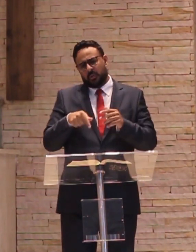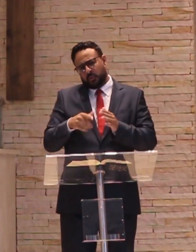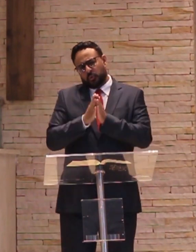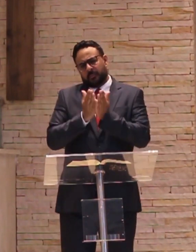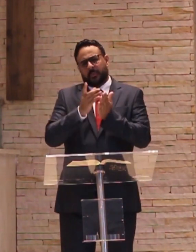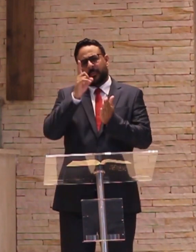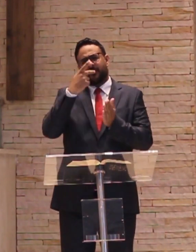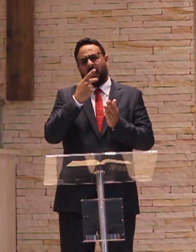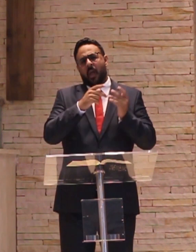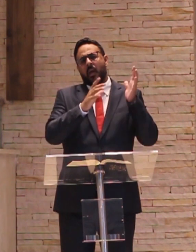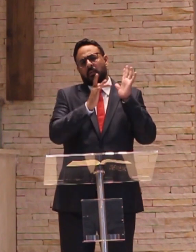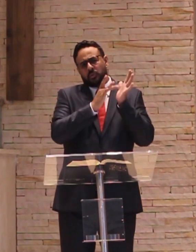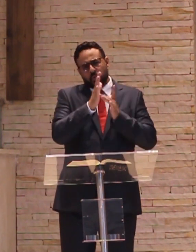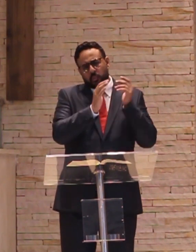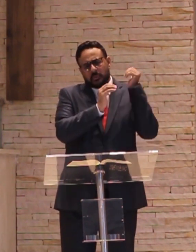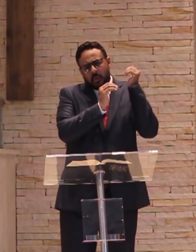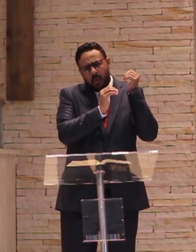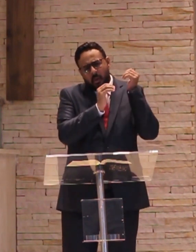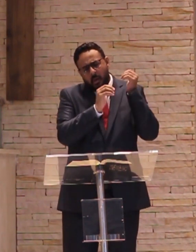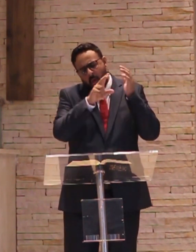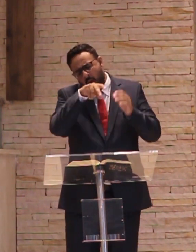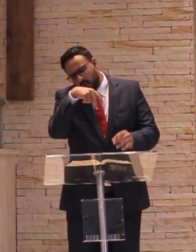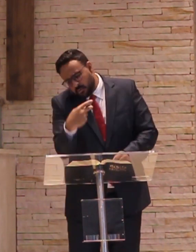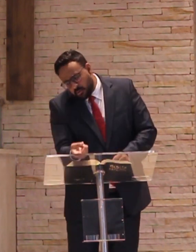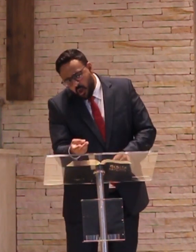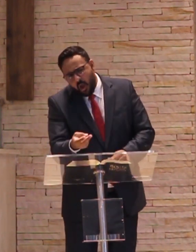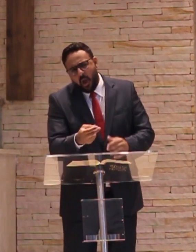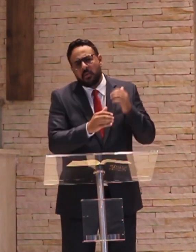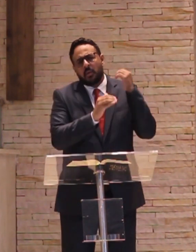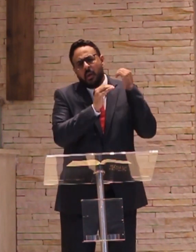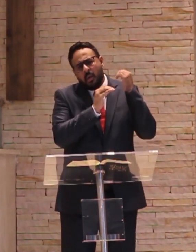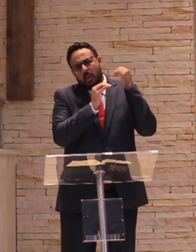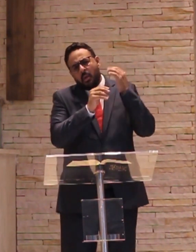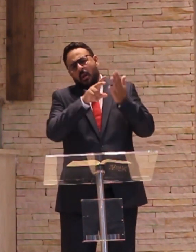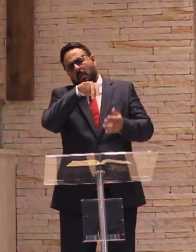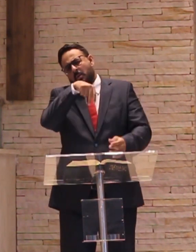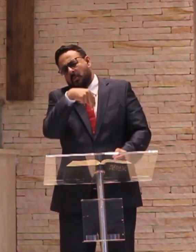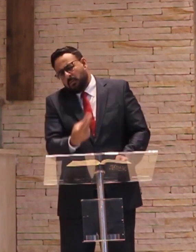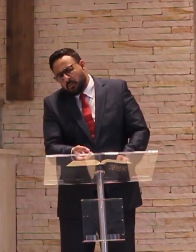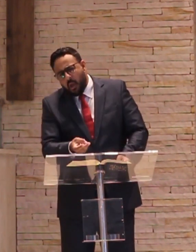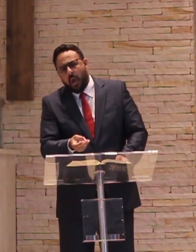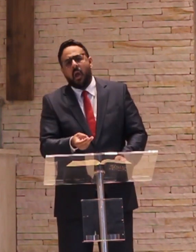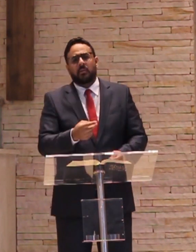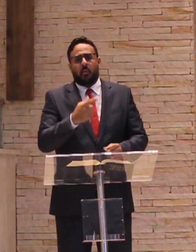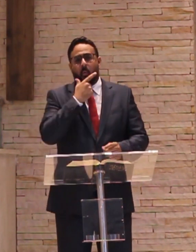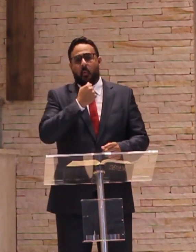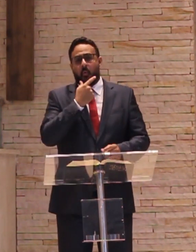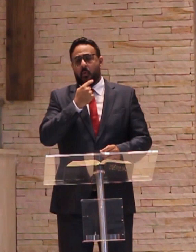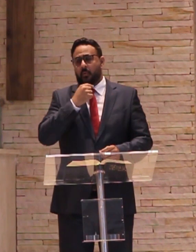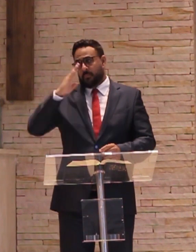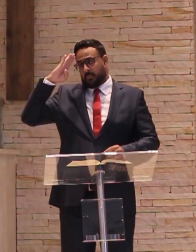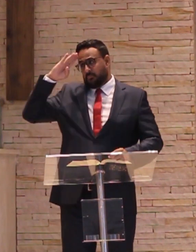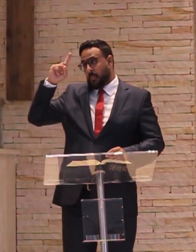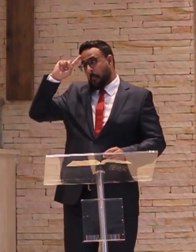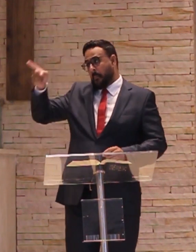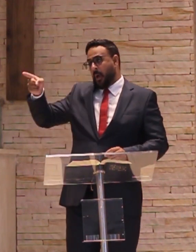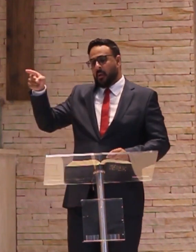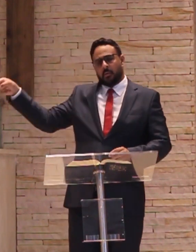muito difícil de se ver. Algumas pessoas até acreditavam que Jesus iria morrer antes de chegar no Calvário, porque no momento em que